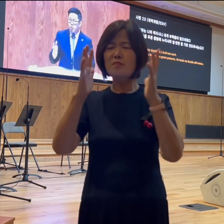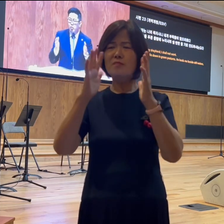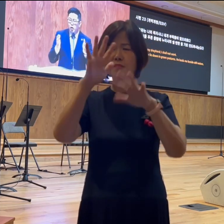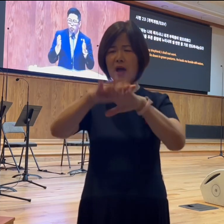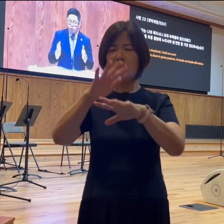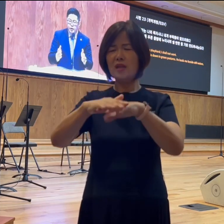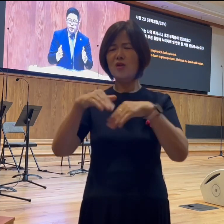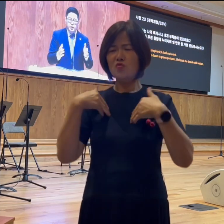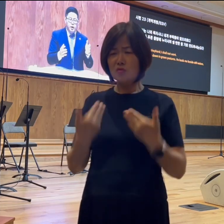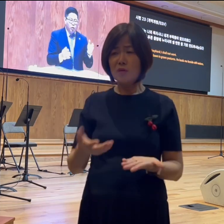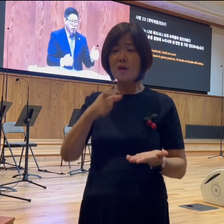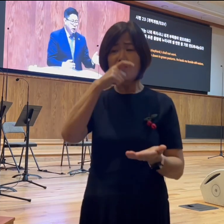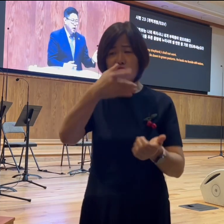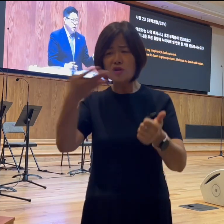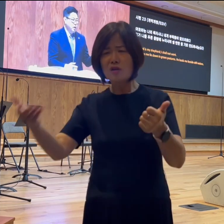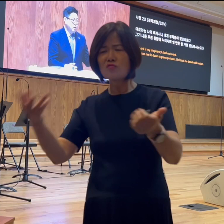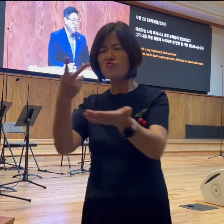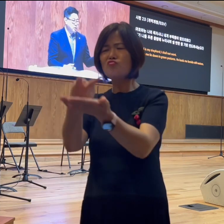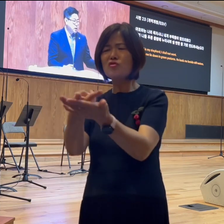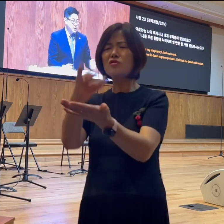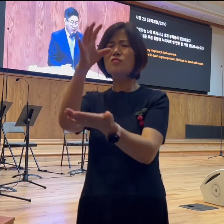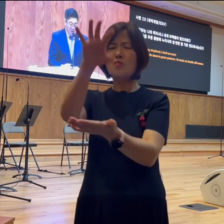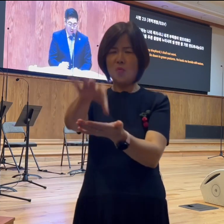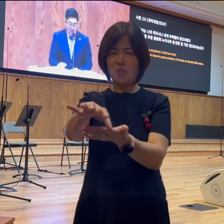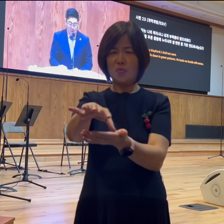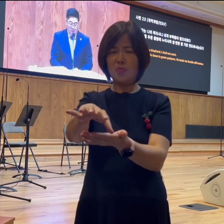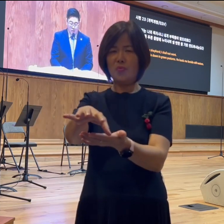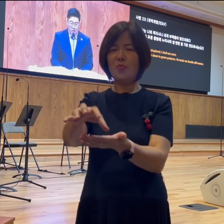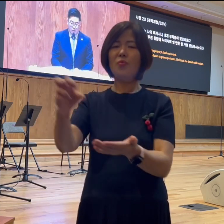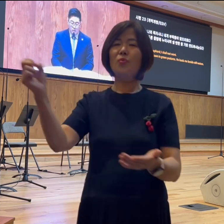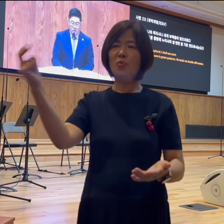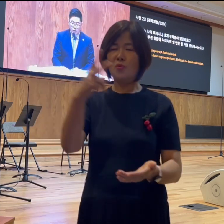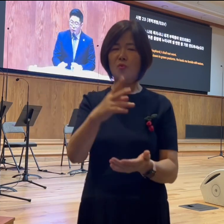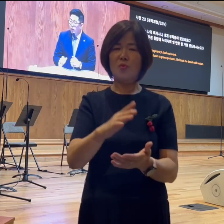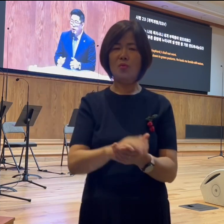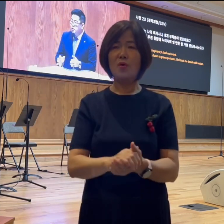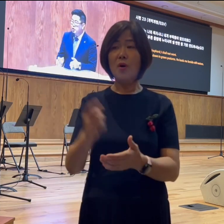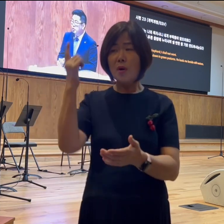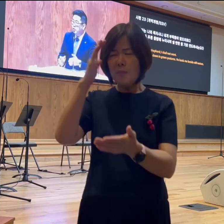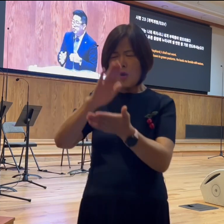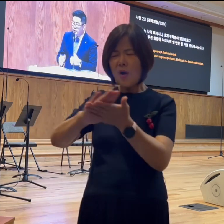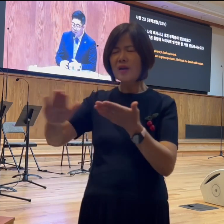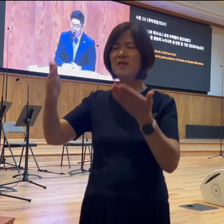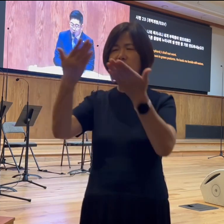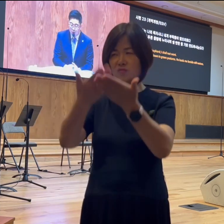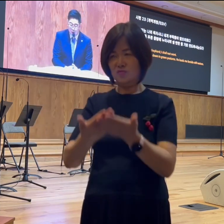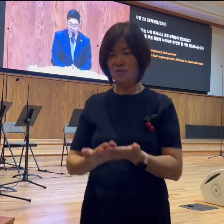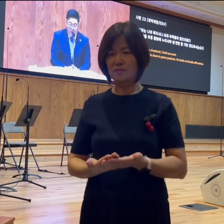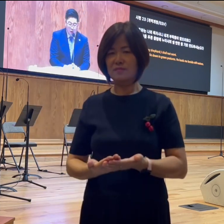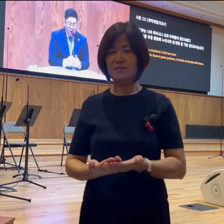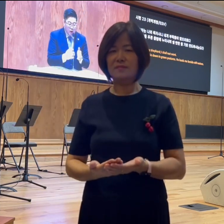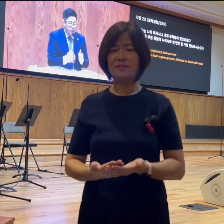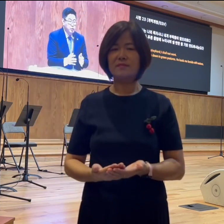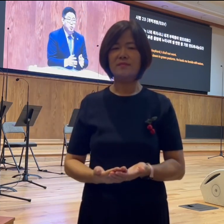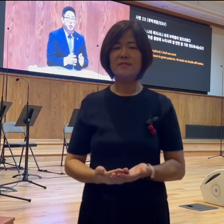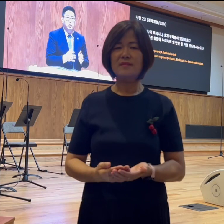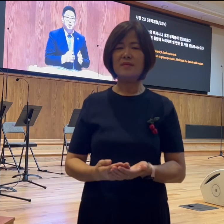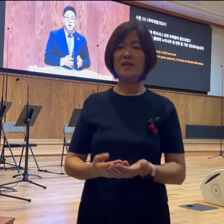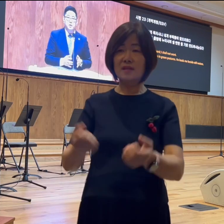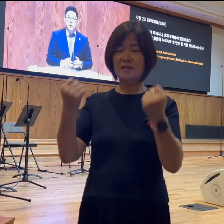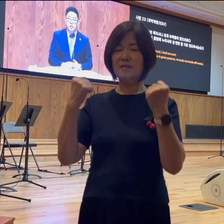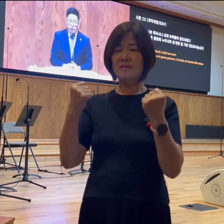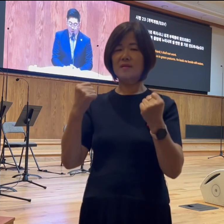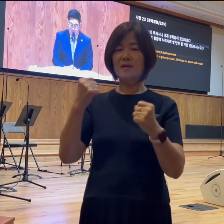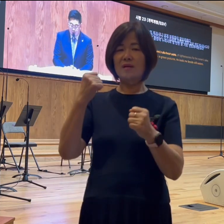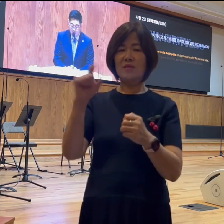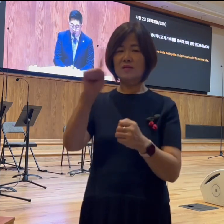물가로 누이시는데 거기에 끝나지 않아요. 그 평안한 쉼으로 그 말씀이 결코 끝나지 않아요. 그 쉼을 통해 어떻게